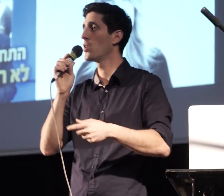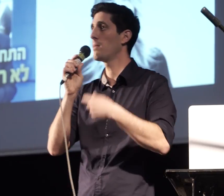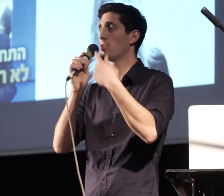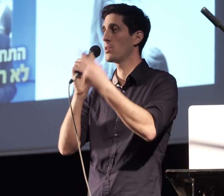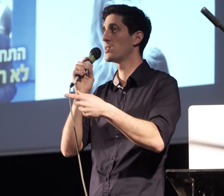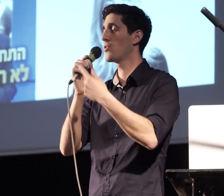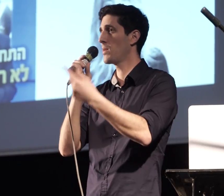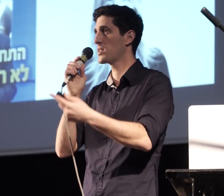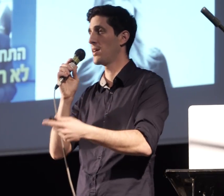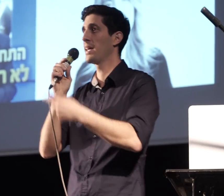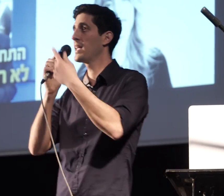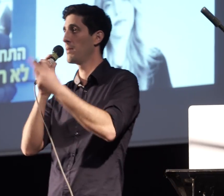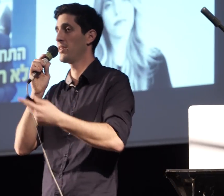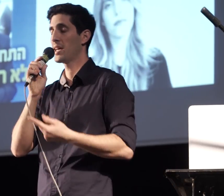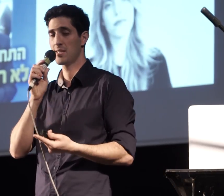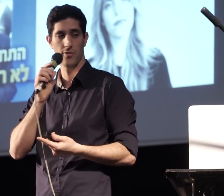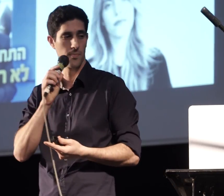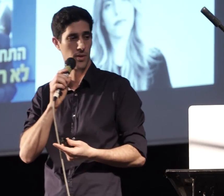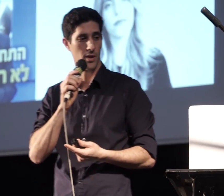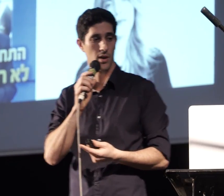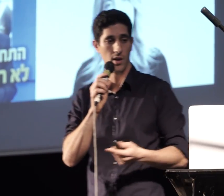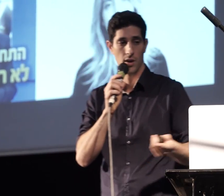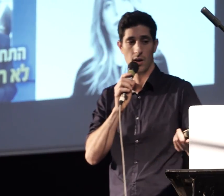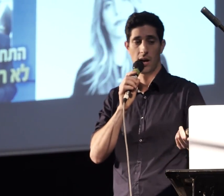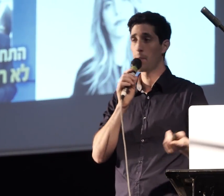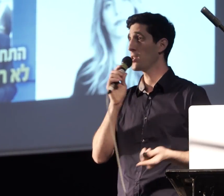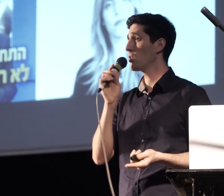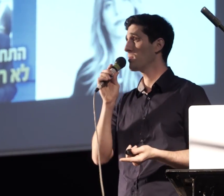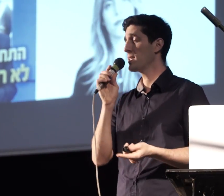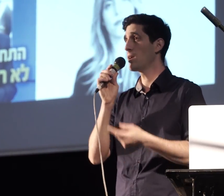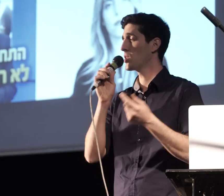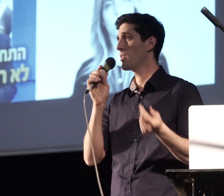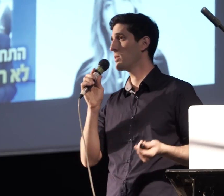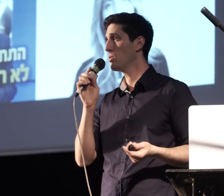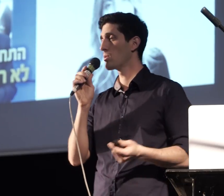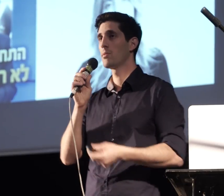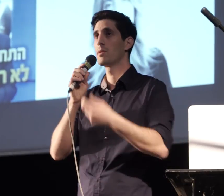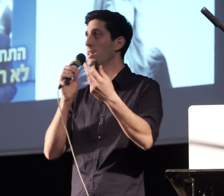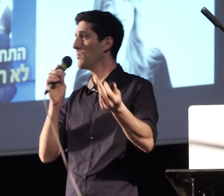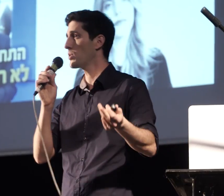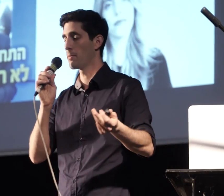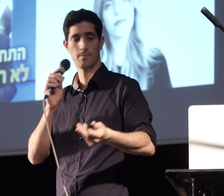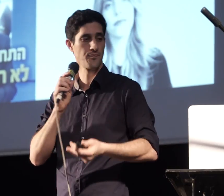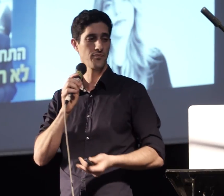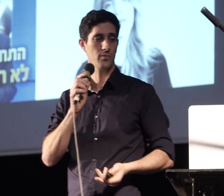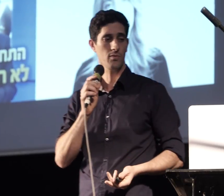מה שגורם לאנשים לצפות בהרצאה, להגיע להם ולהיחשף. הקמפיין של רותם סלע, אותו דבר בדיוק, קידמנו